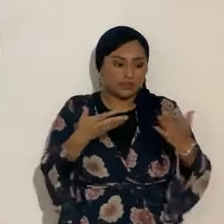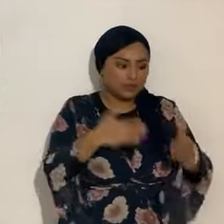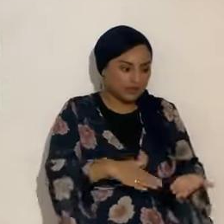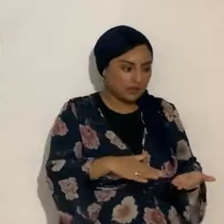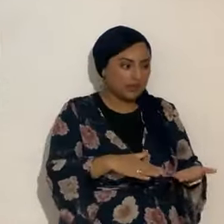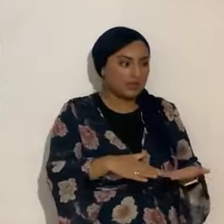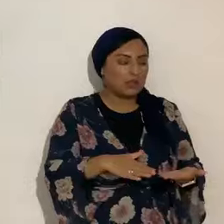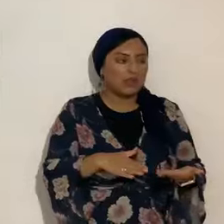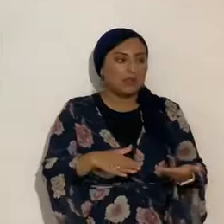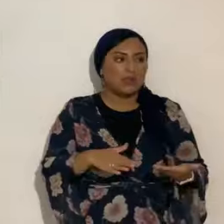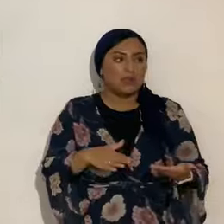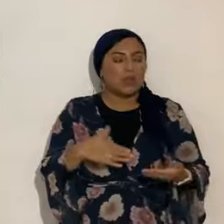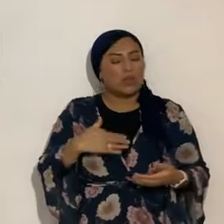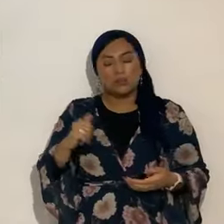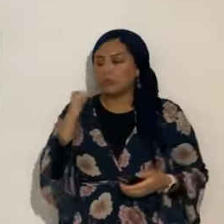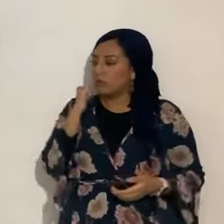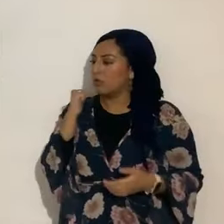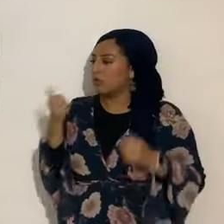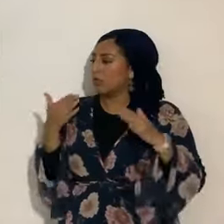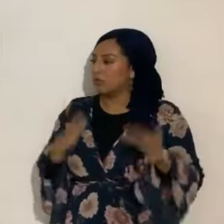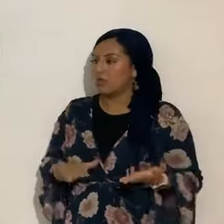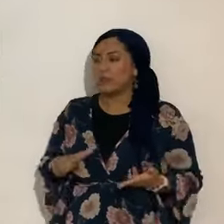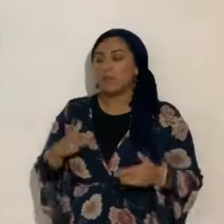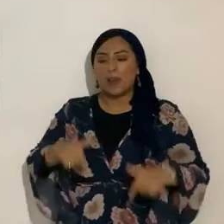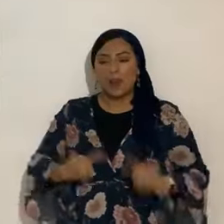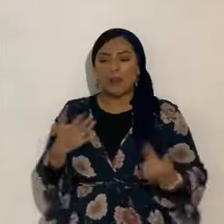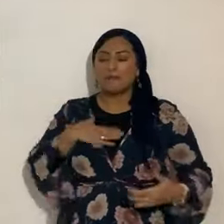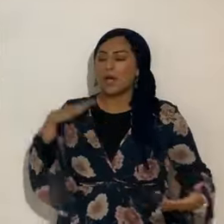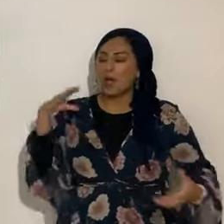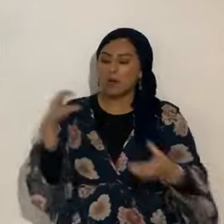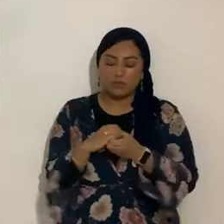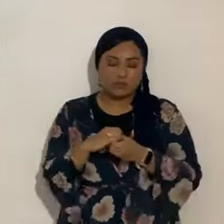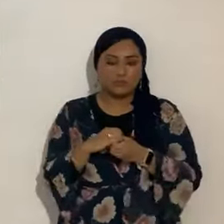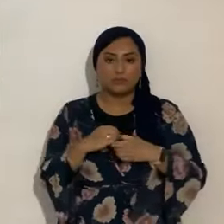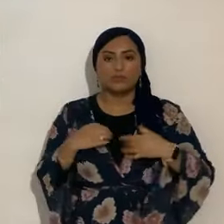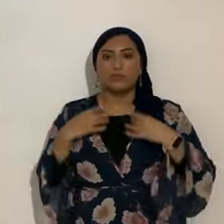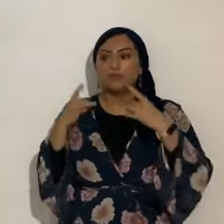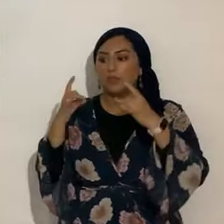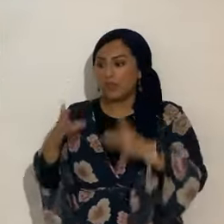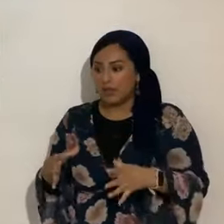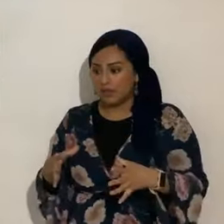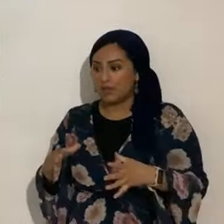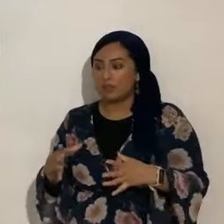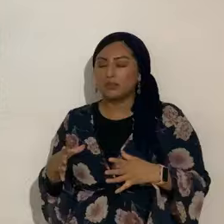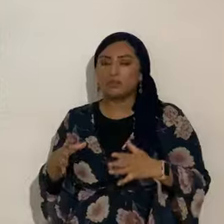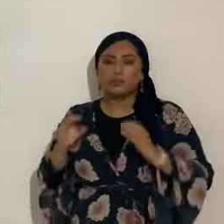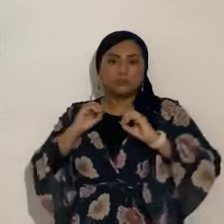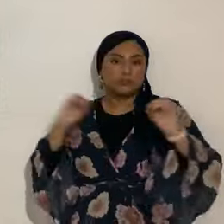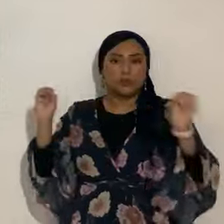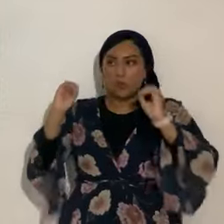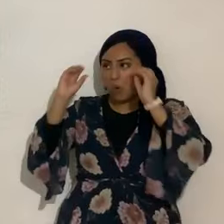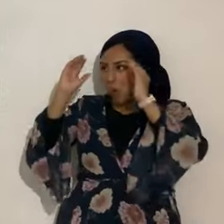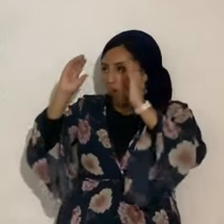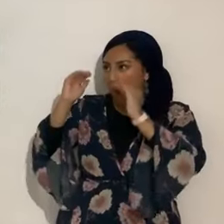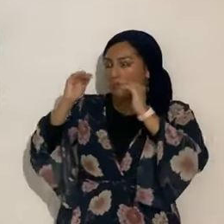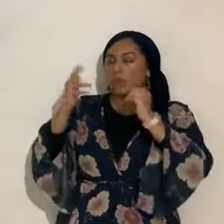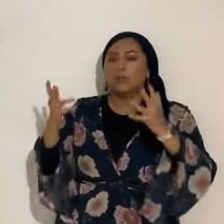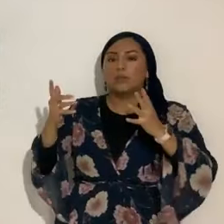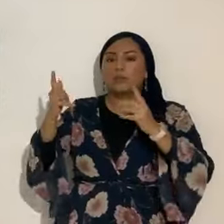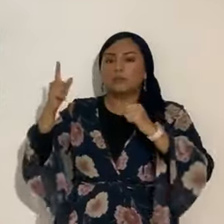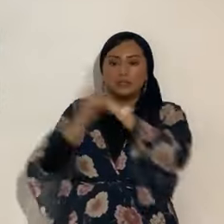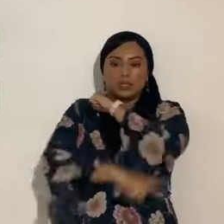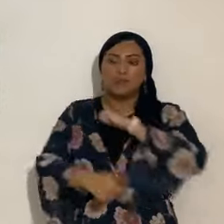muerte, negarse a morir, cree que la vida le pertenece, el odio, la no esperanza, la condena a